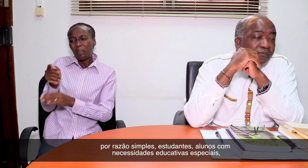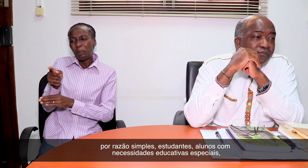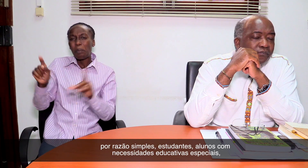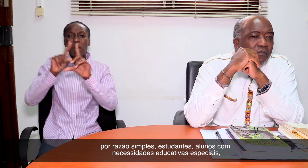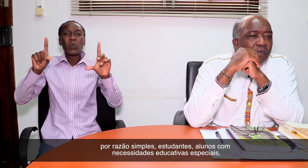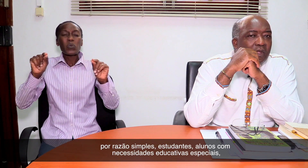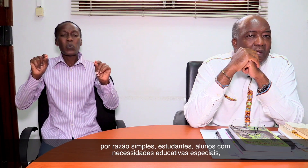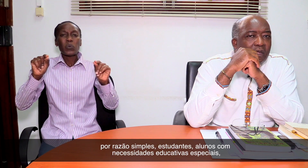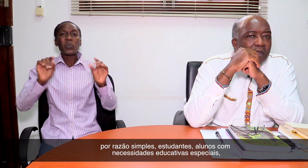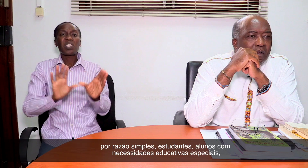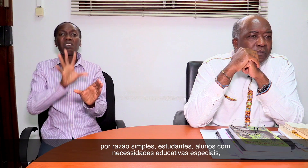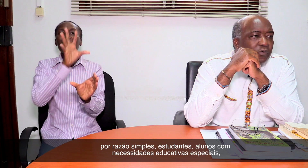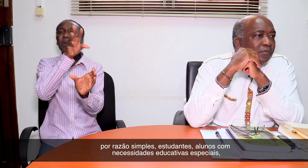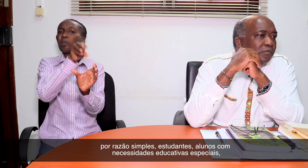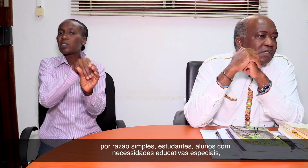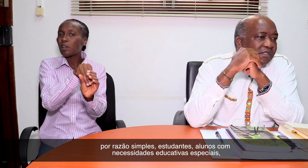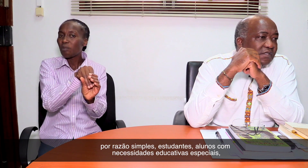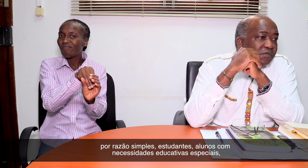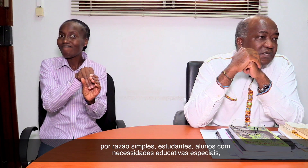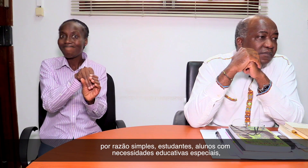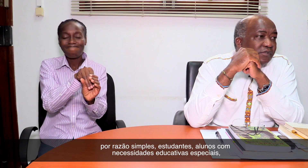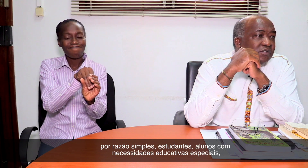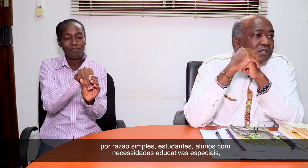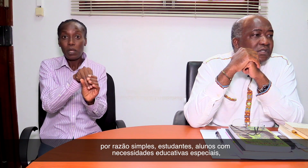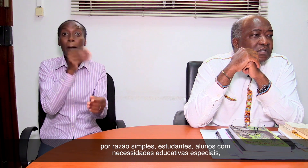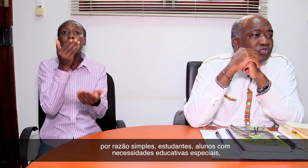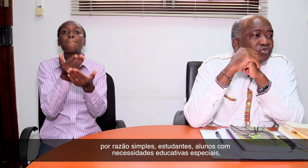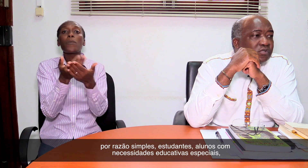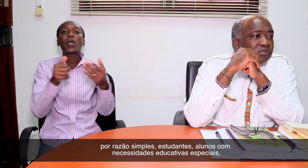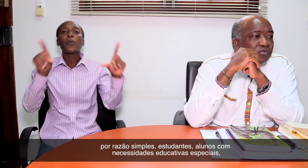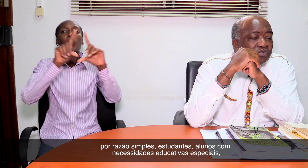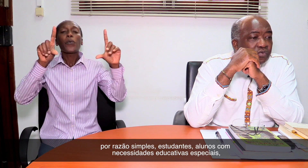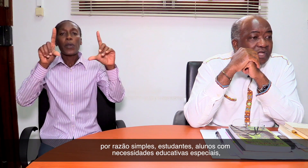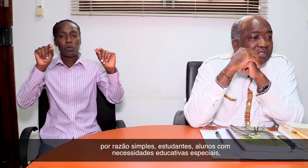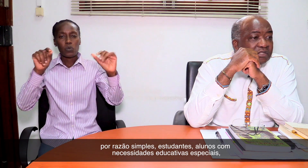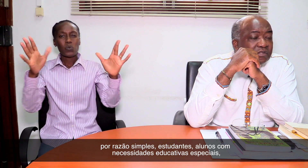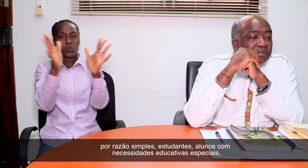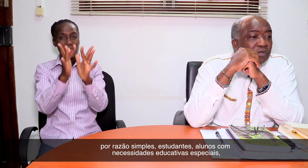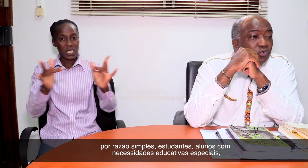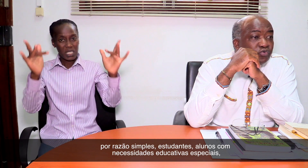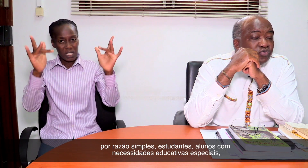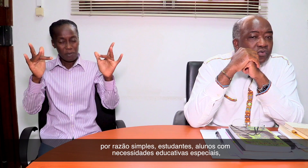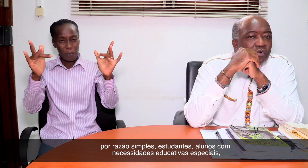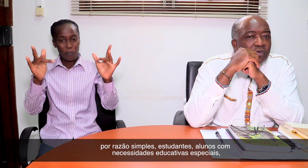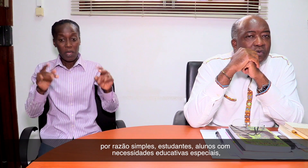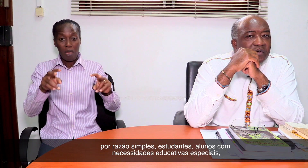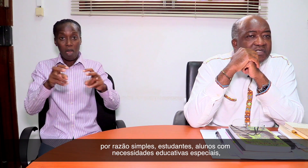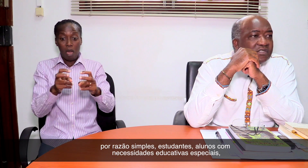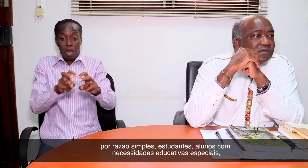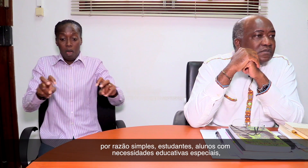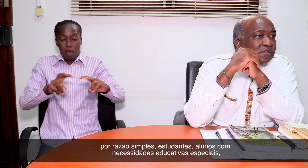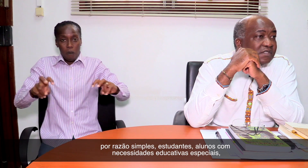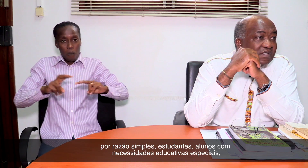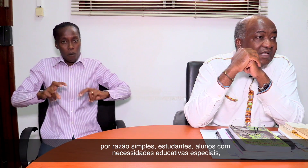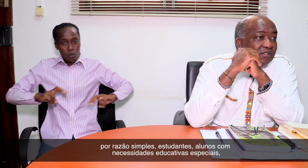matérias. Por uma razão simples, estes estudantes, alunos com